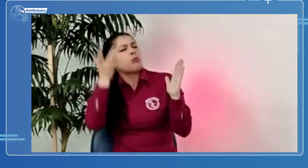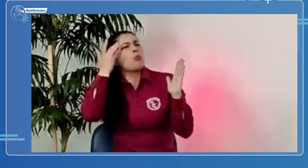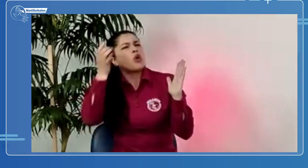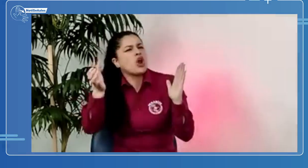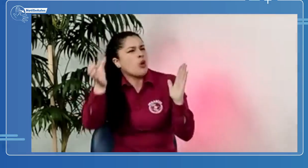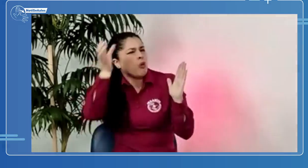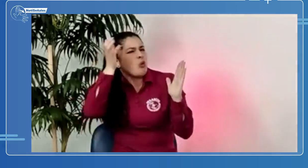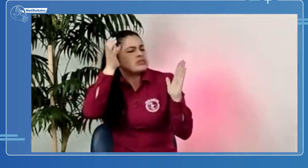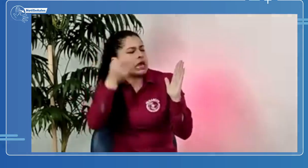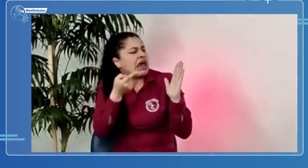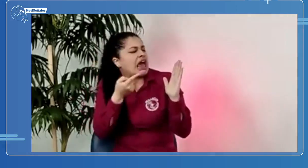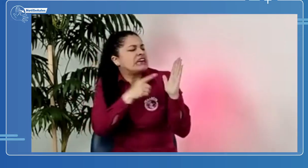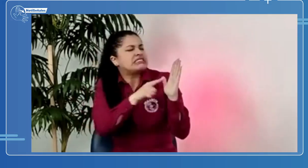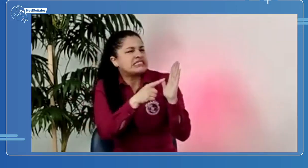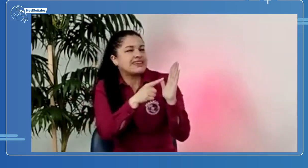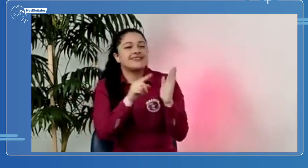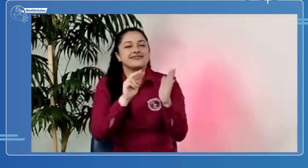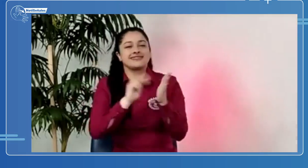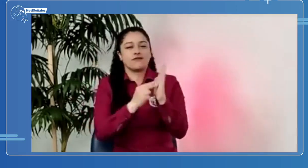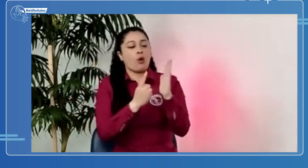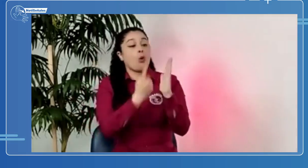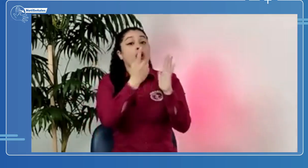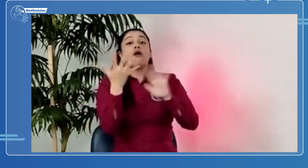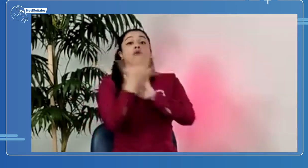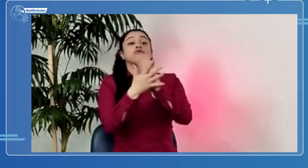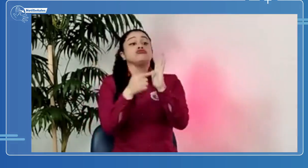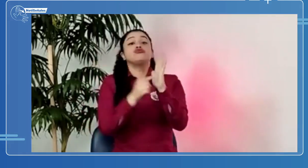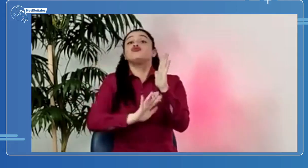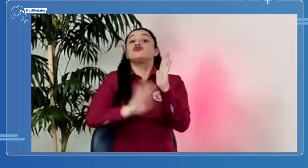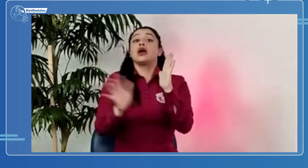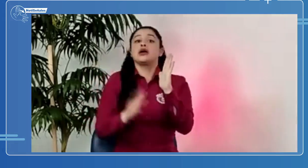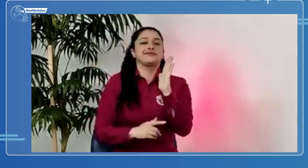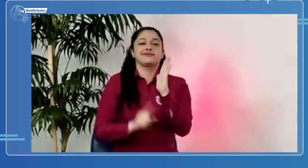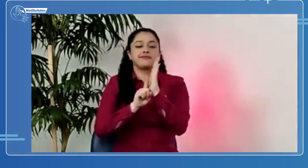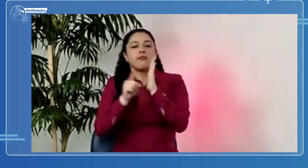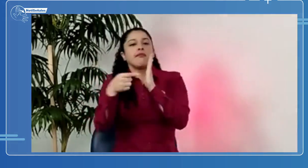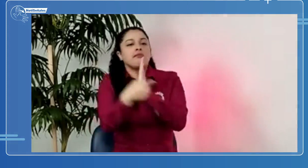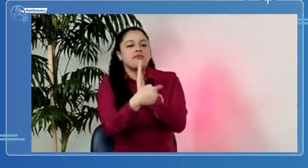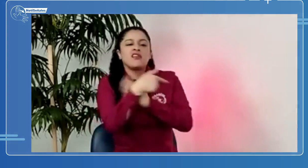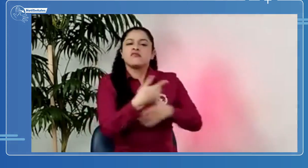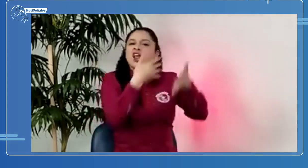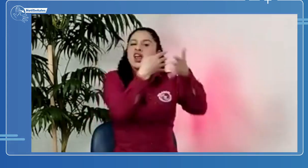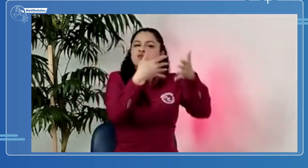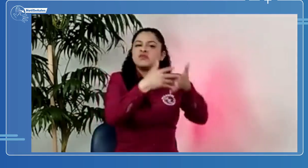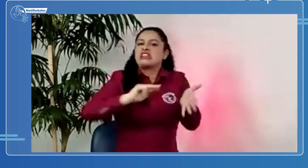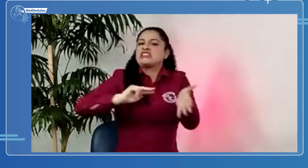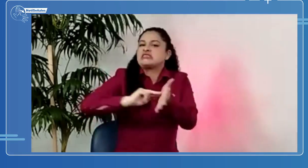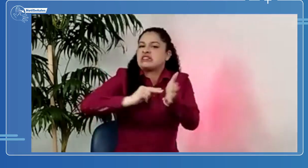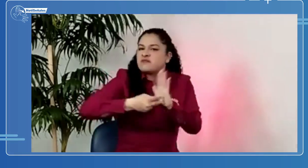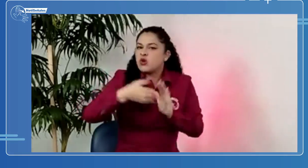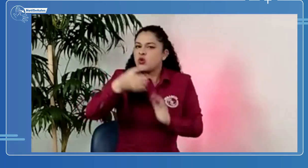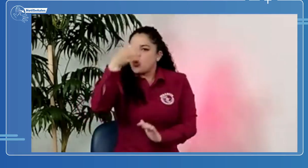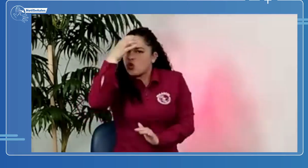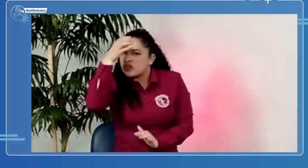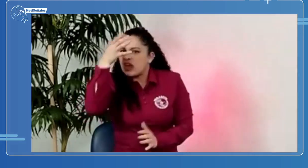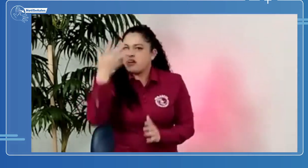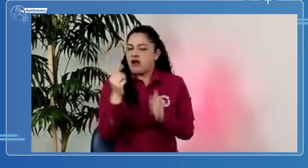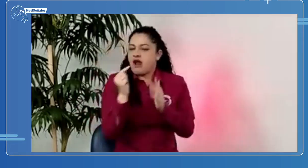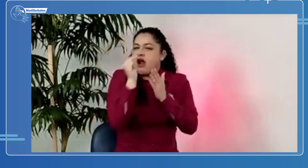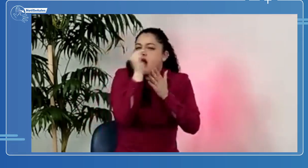se mostraba y se pensaba, listo, en estas reuniones es porque está la seña. Pero también es pensar qué significa la seña,